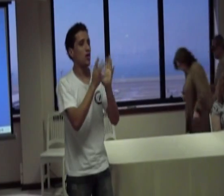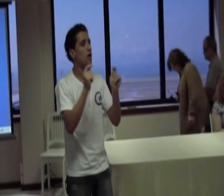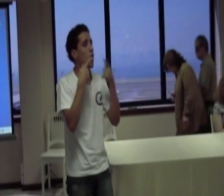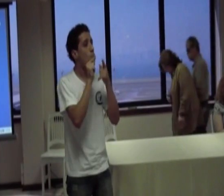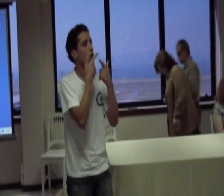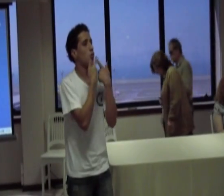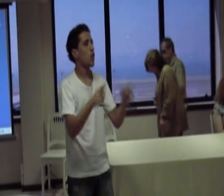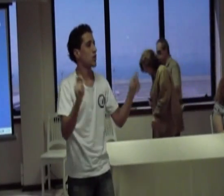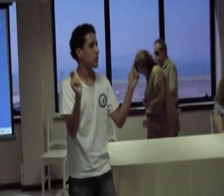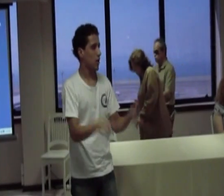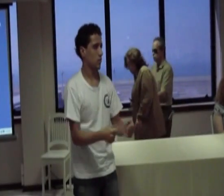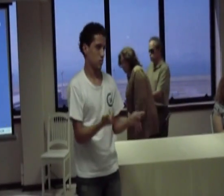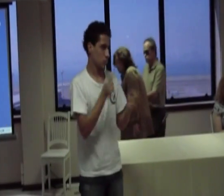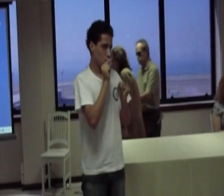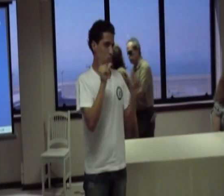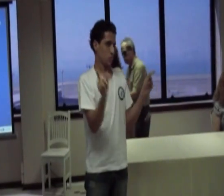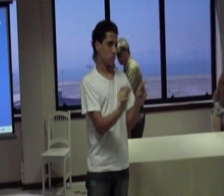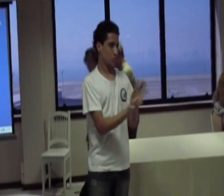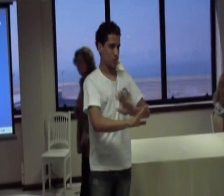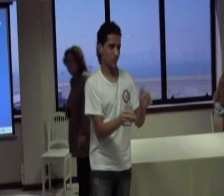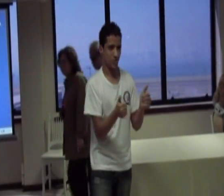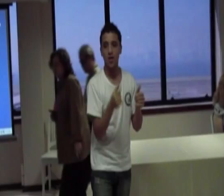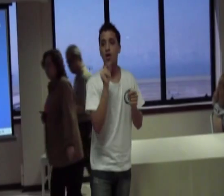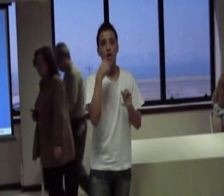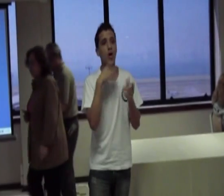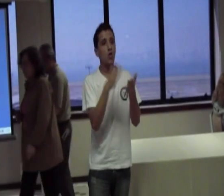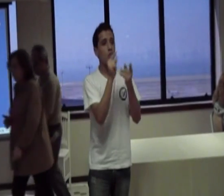o direito de comunicação, o direito da língua de sinais, só isso.